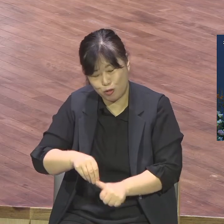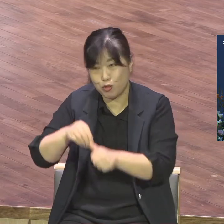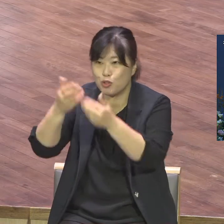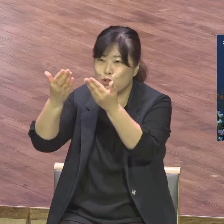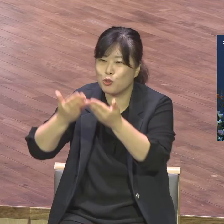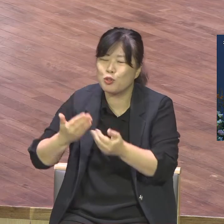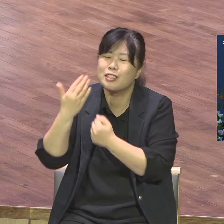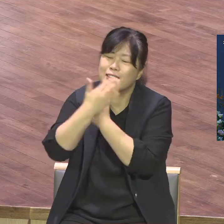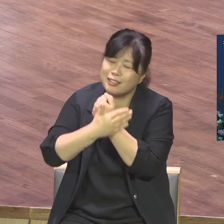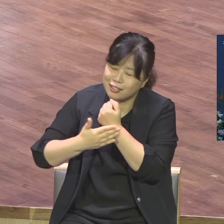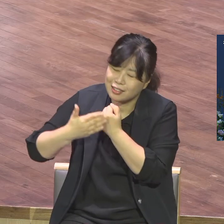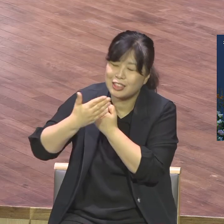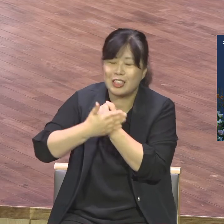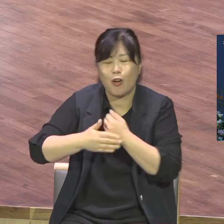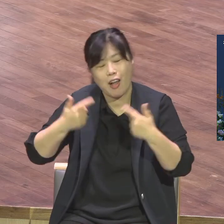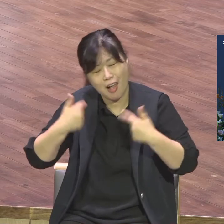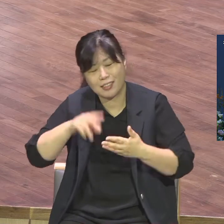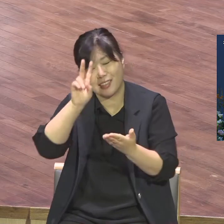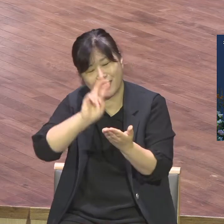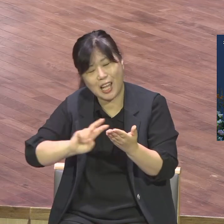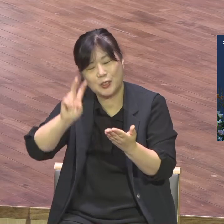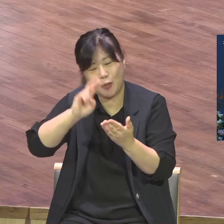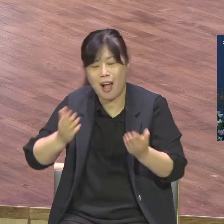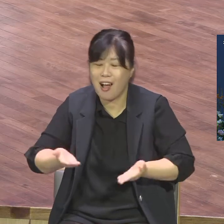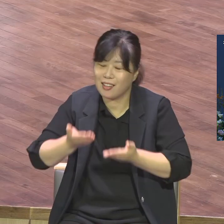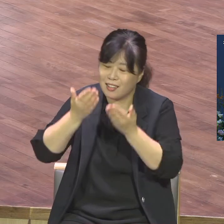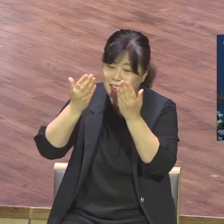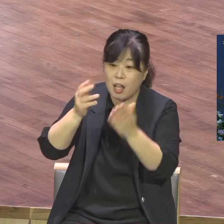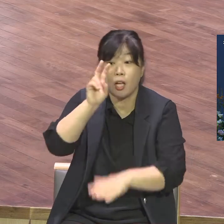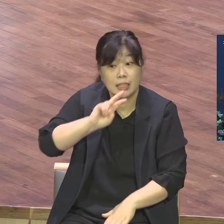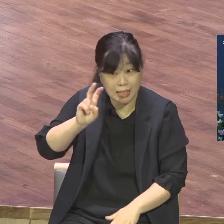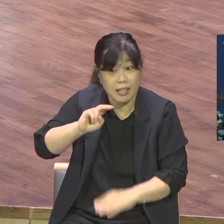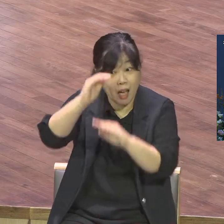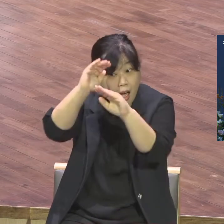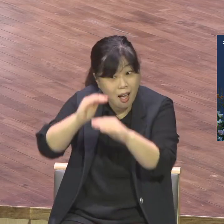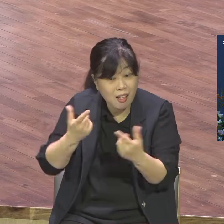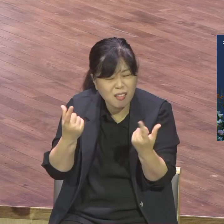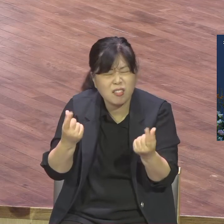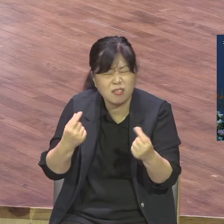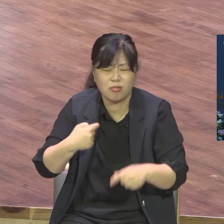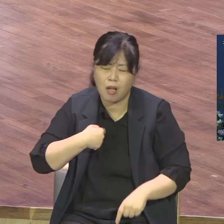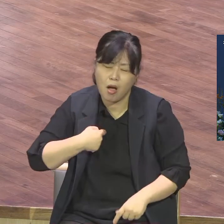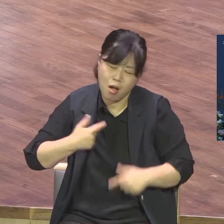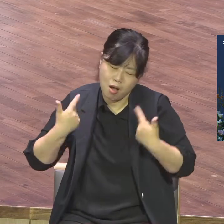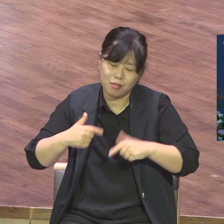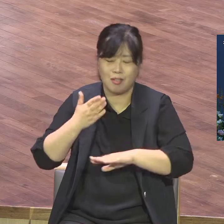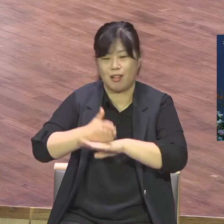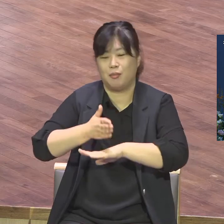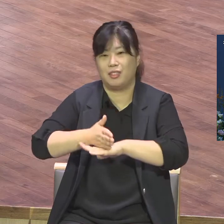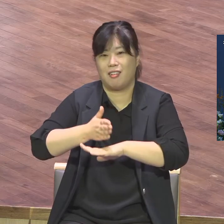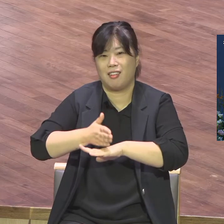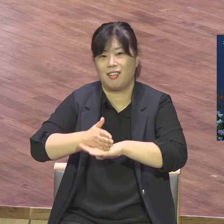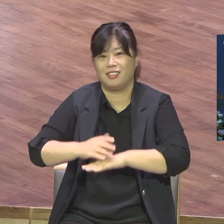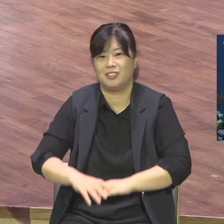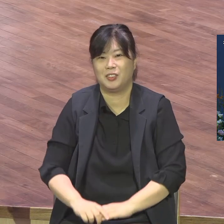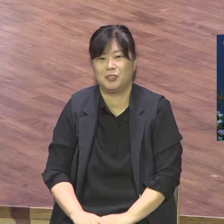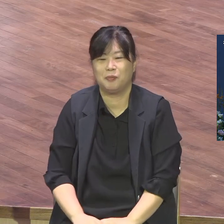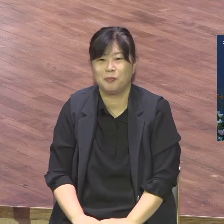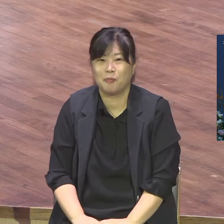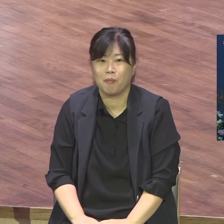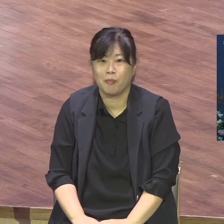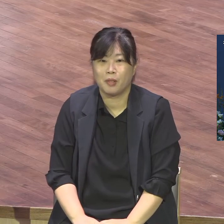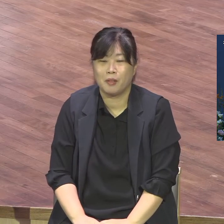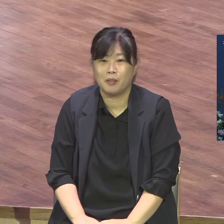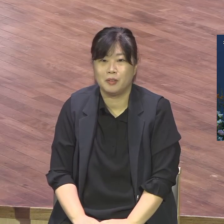종을 늘 찬송하겠네. 이런 찬송이 있잖아요. 그러니까 날 정말